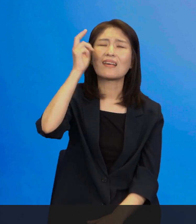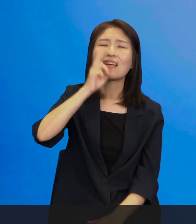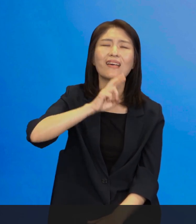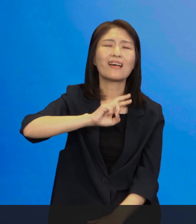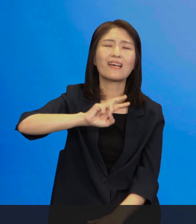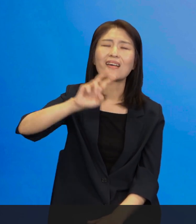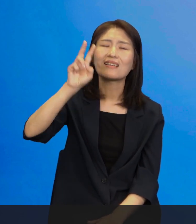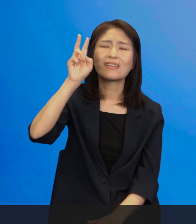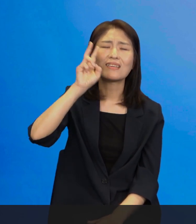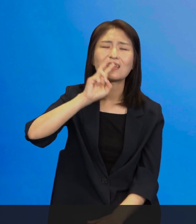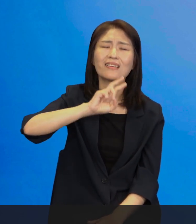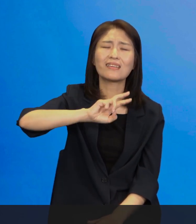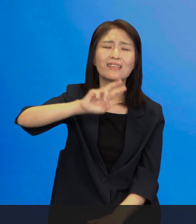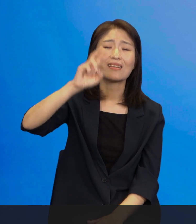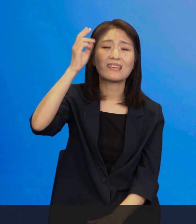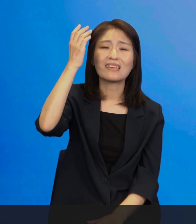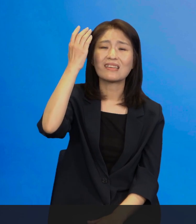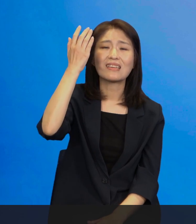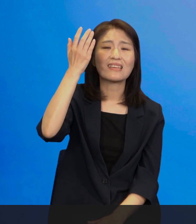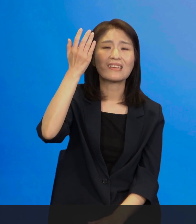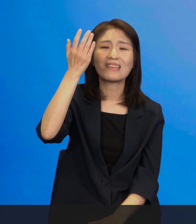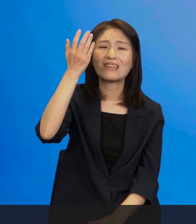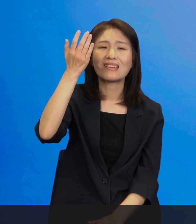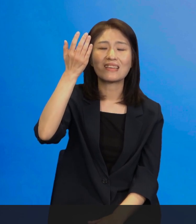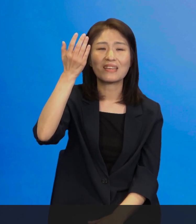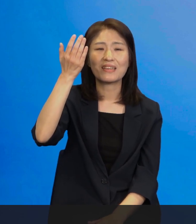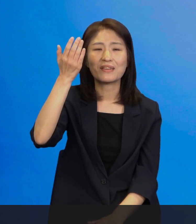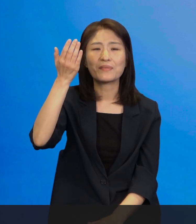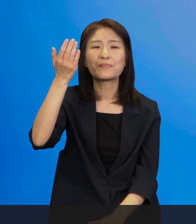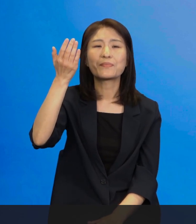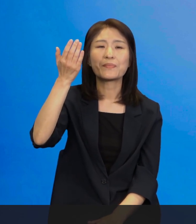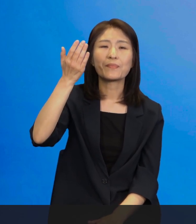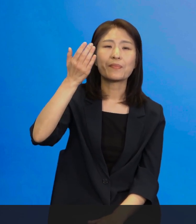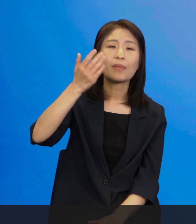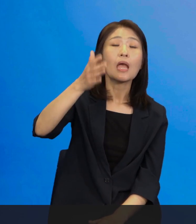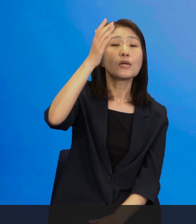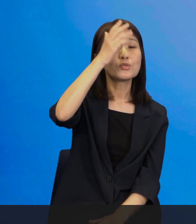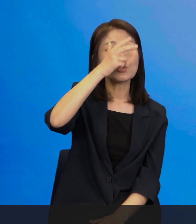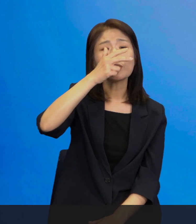노래. 우리 두 손 들고 찬양합니다. 주님의 선하심이,